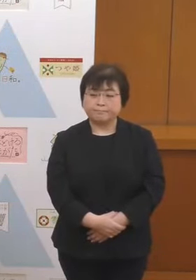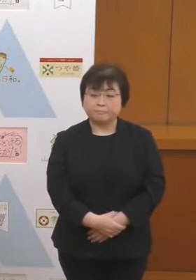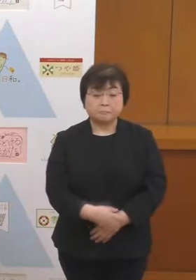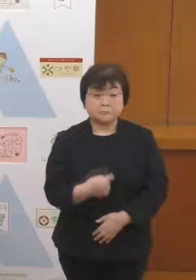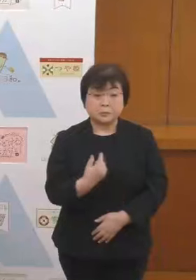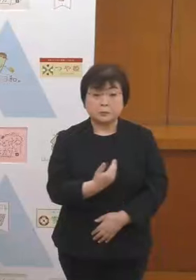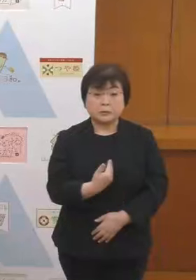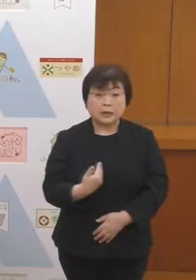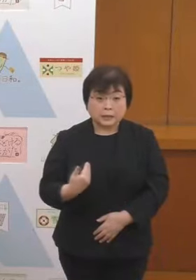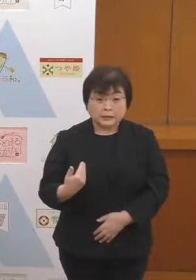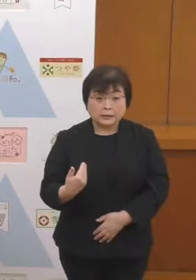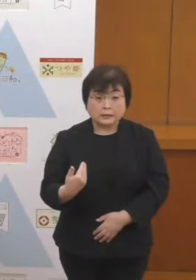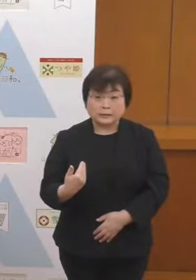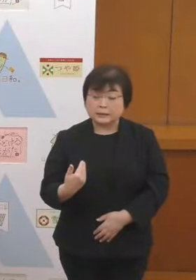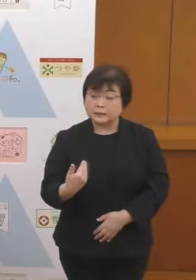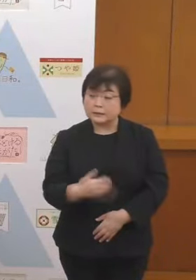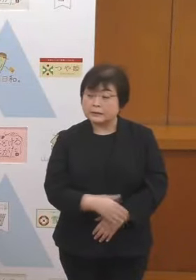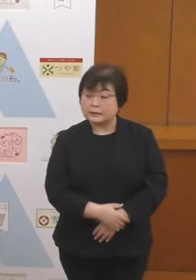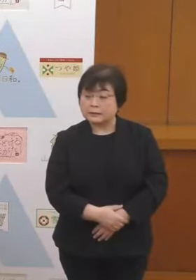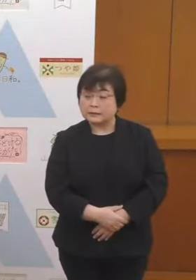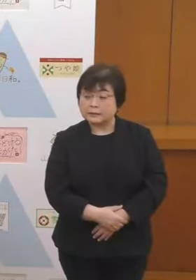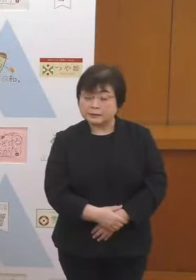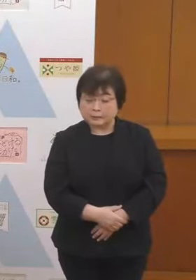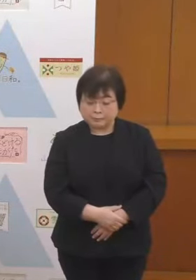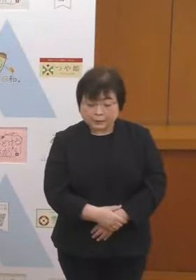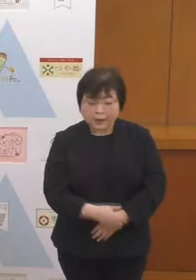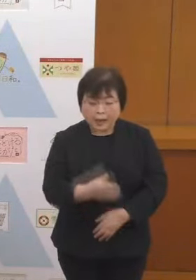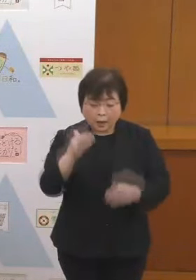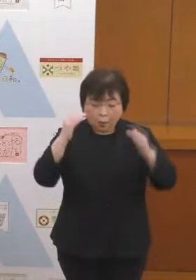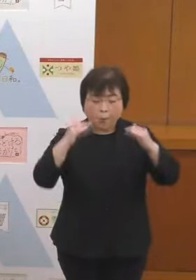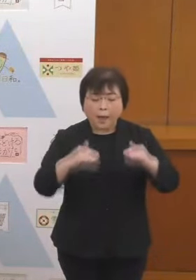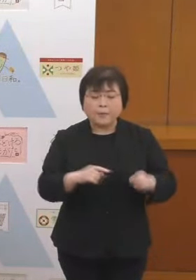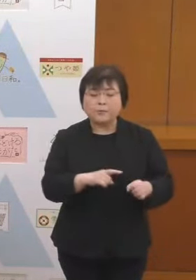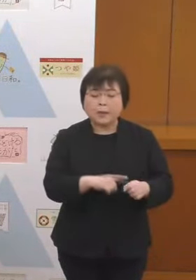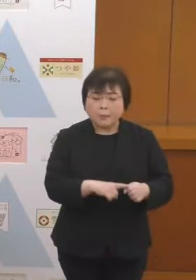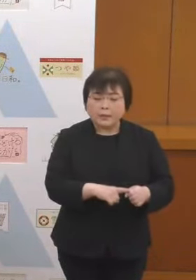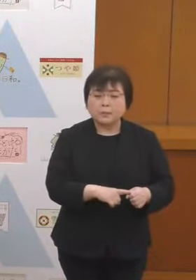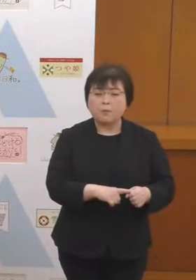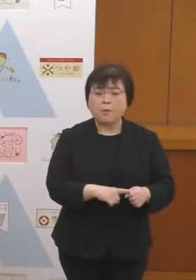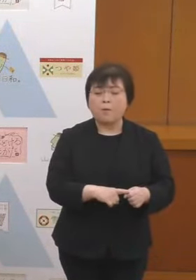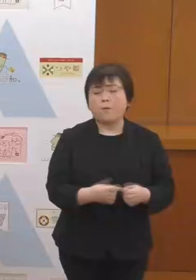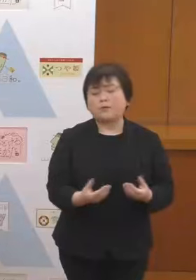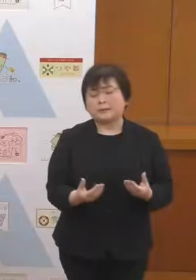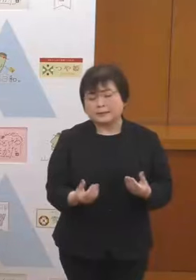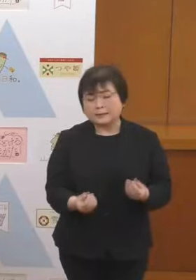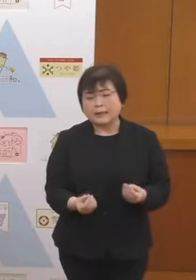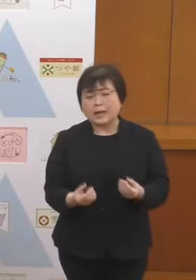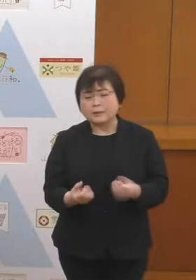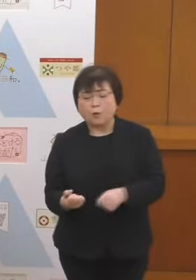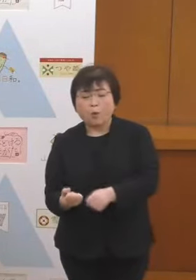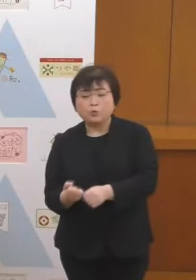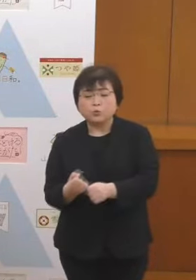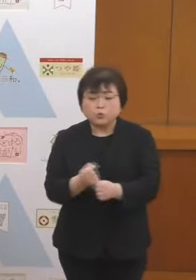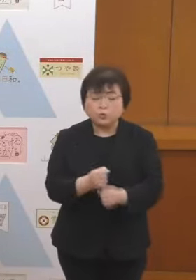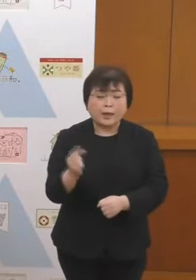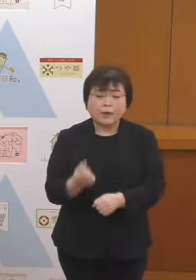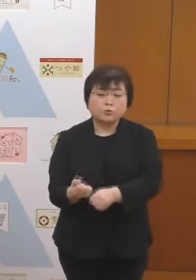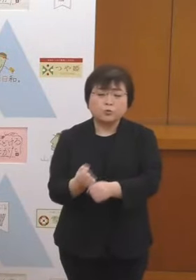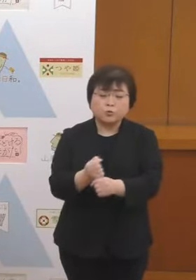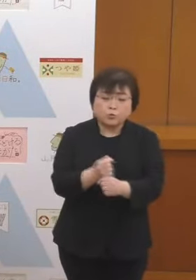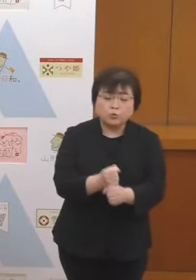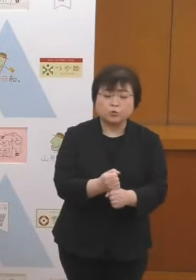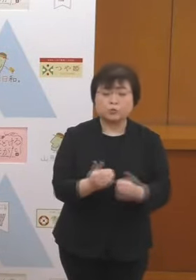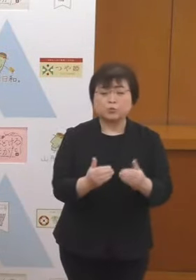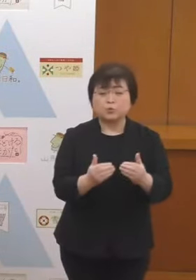自分たちももちろんだし後輩のためにもしっかりとあの復旧早く